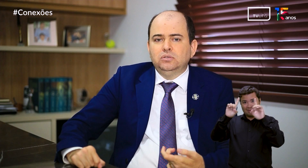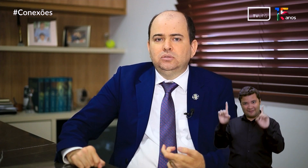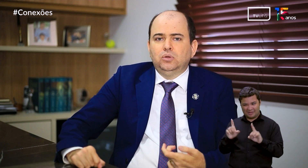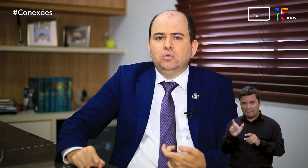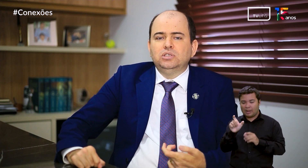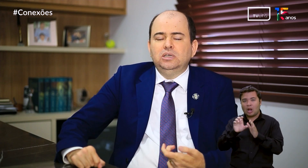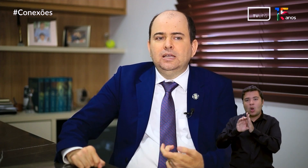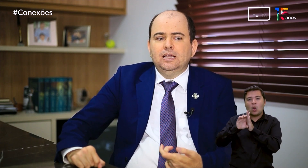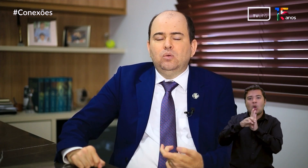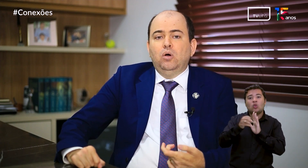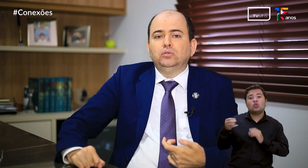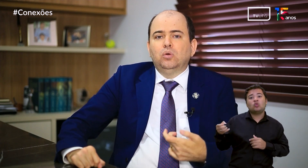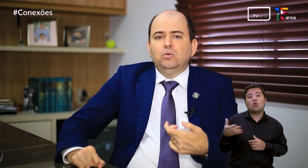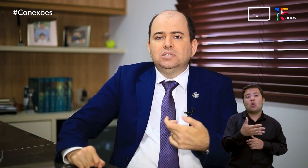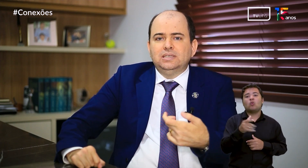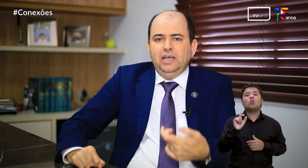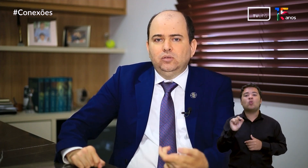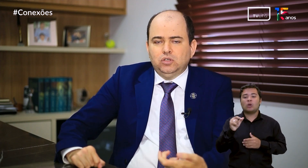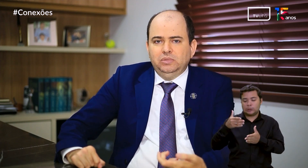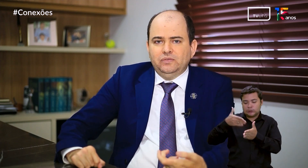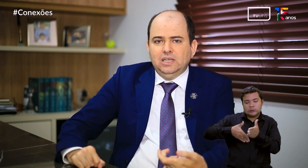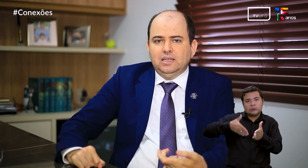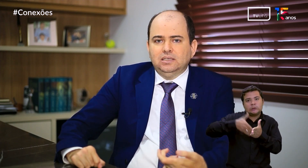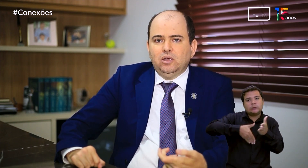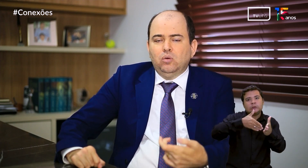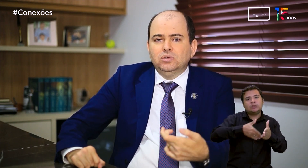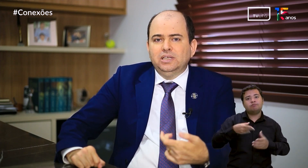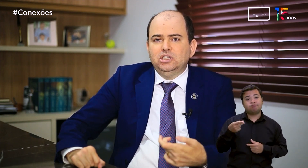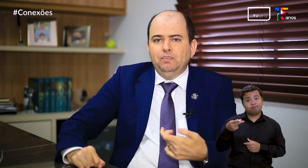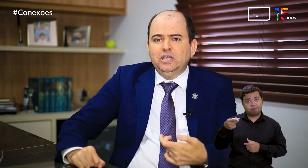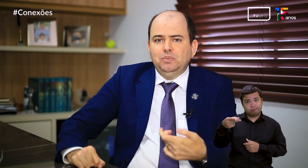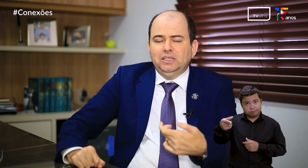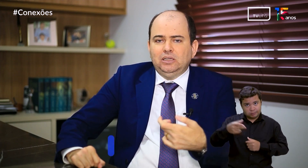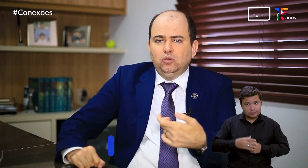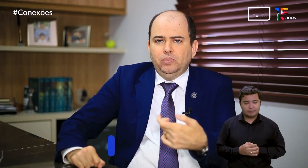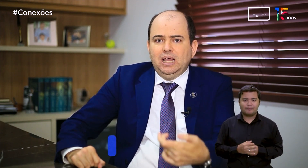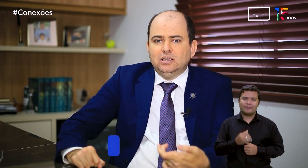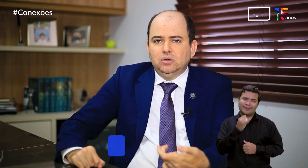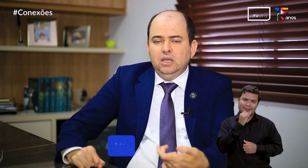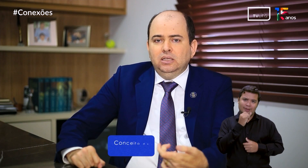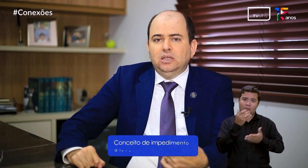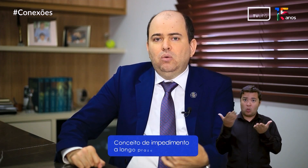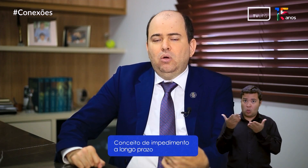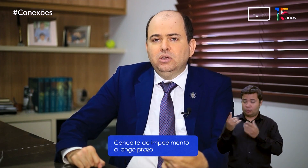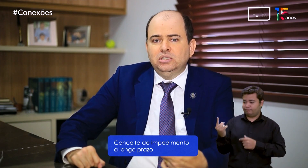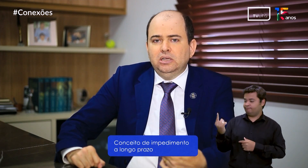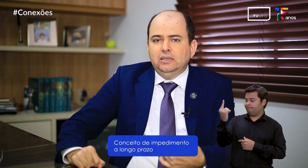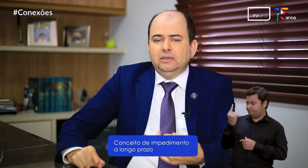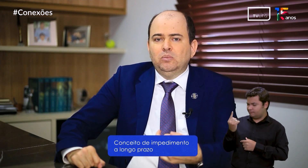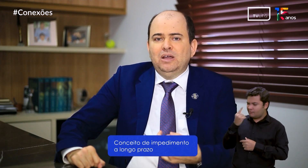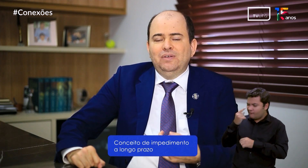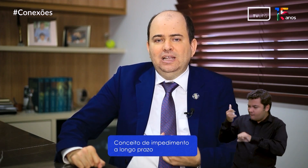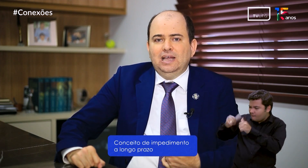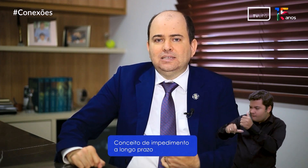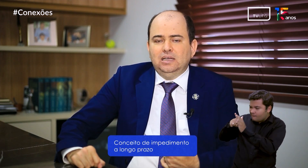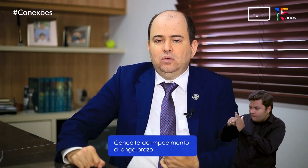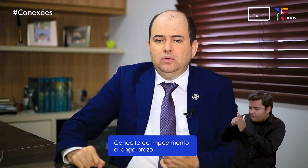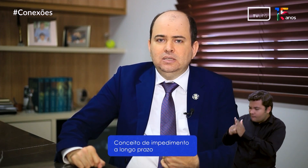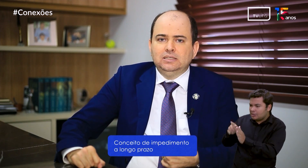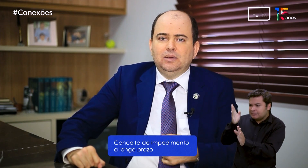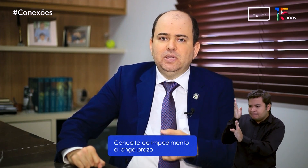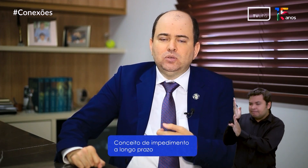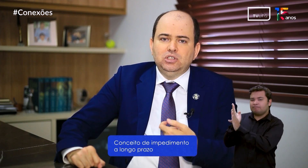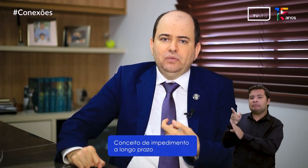Inclusão trouxe um outro conceito sobre deficiência, que é o conceito de impedimento a longo prazo. Então, hoje, numa